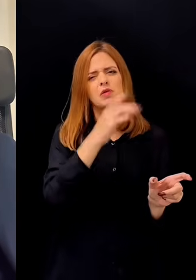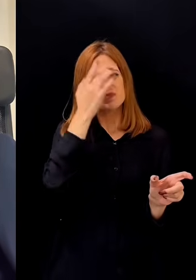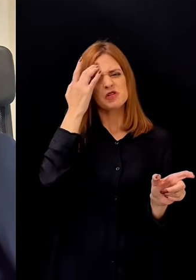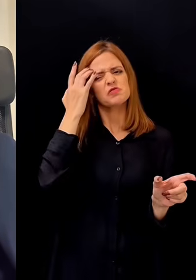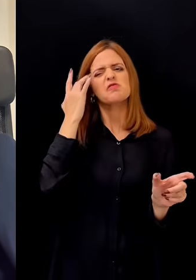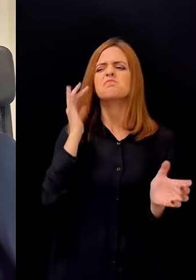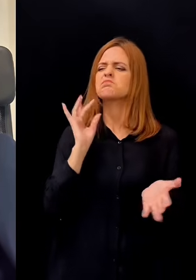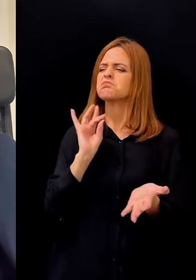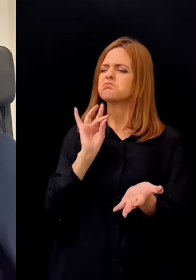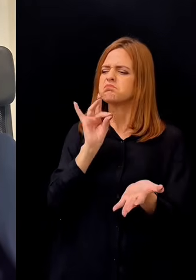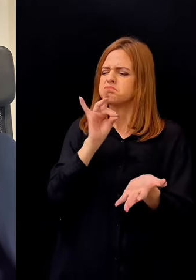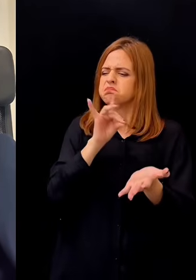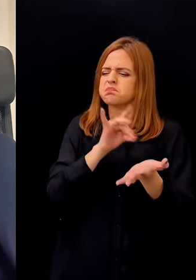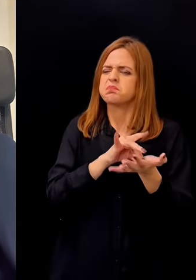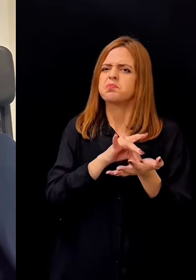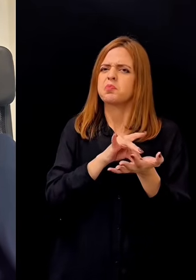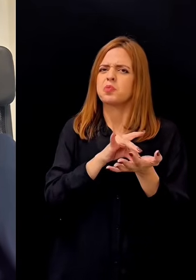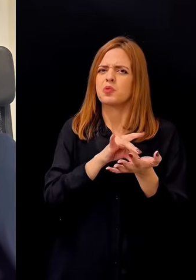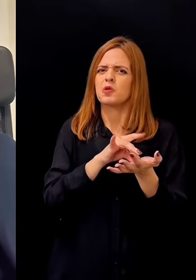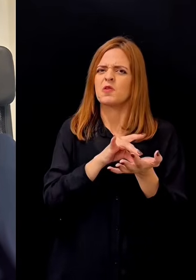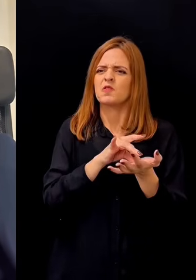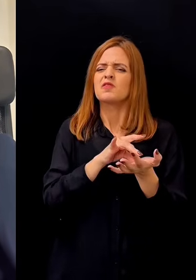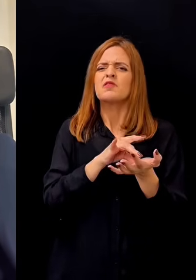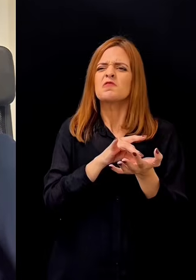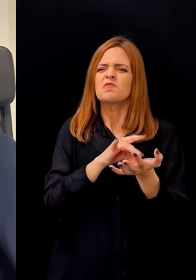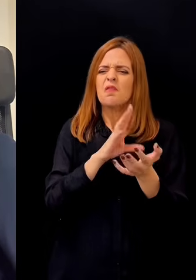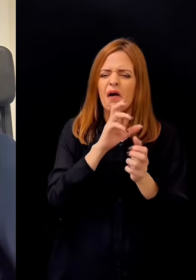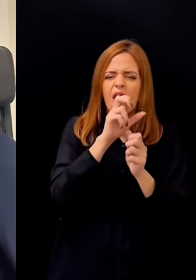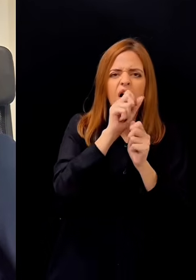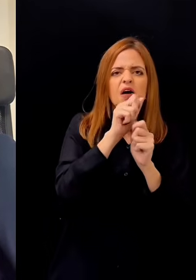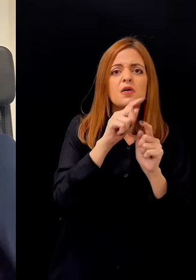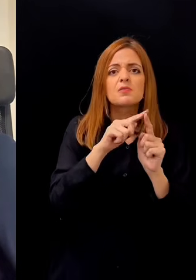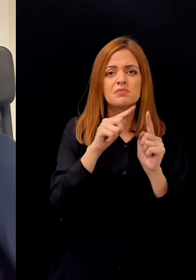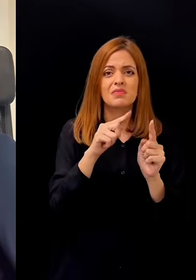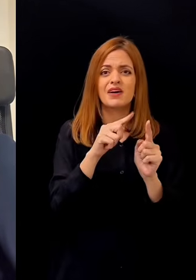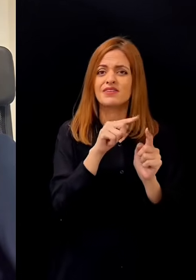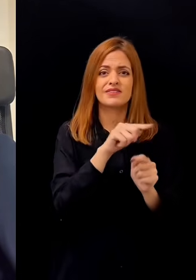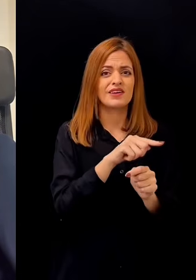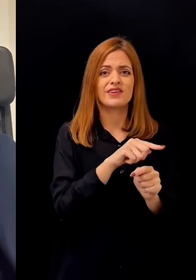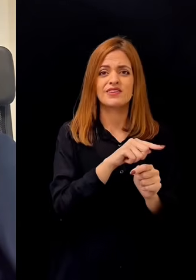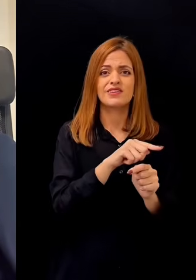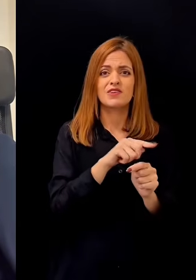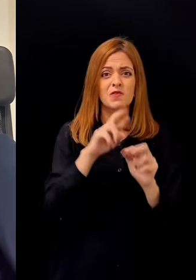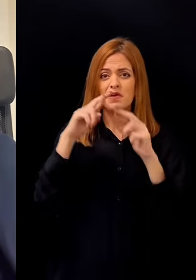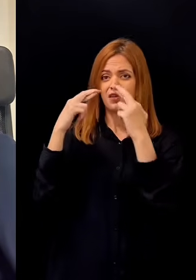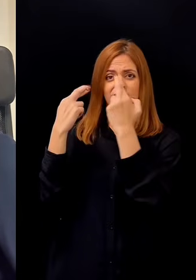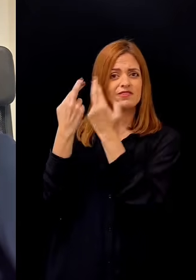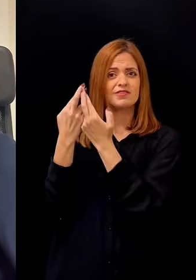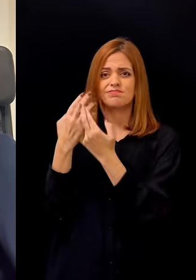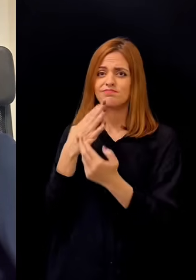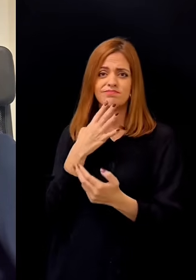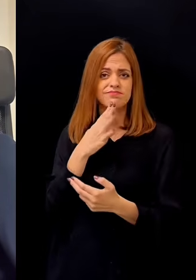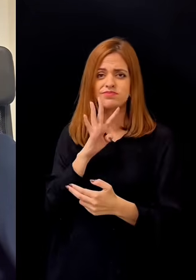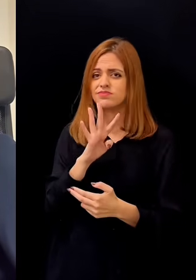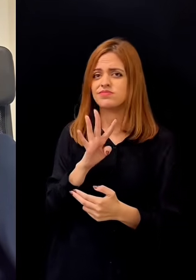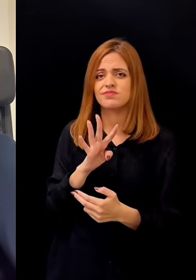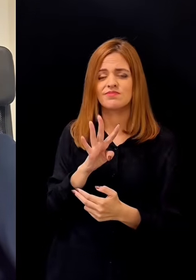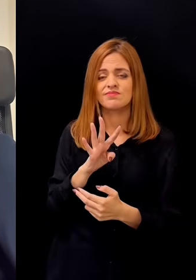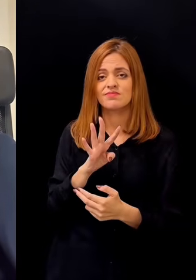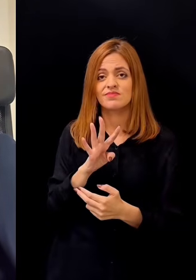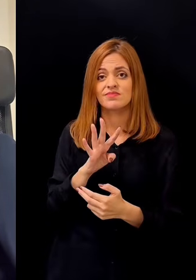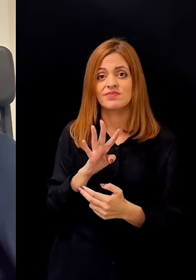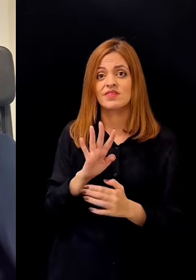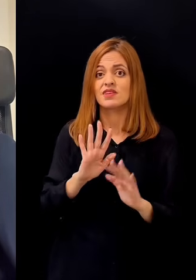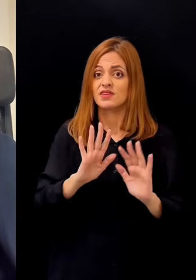fervoroso, mas, coitado, ele não conhecia o reino de Deus. Então